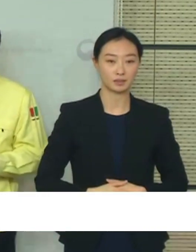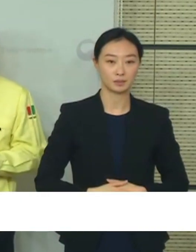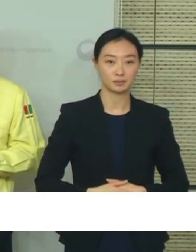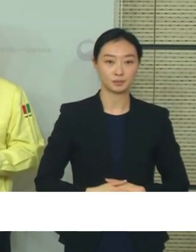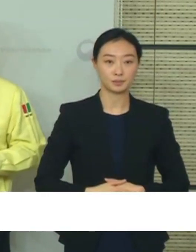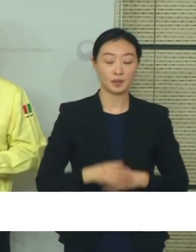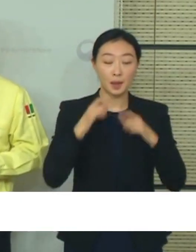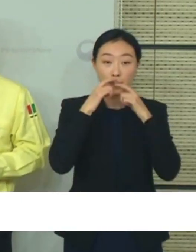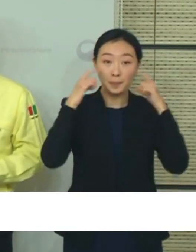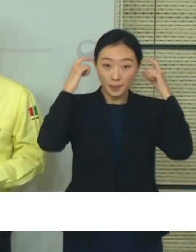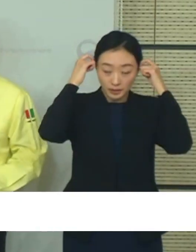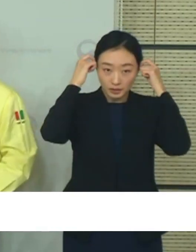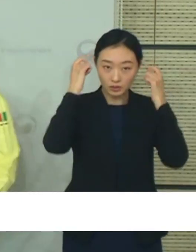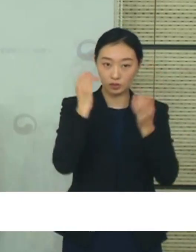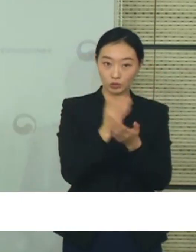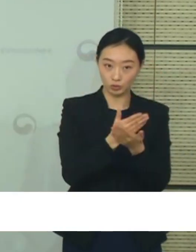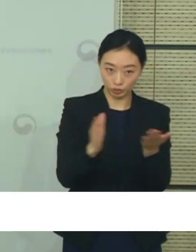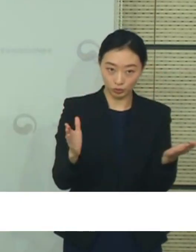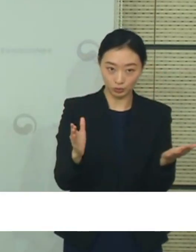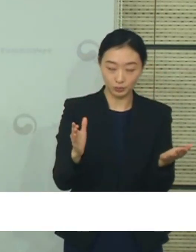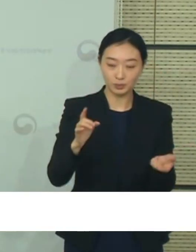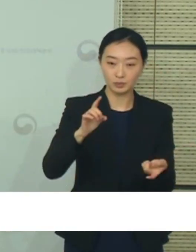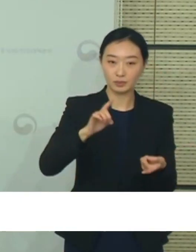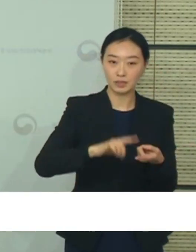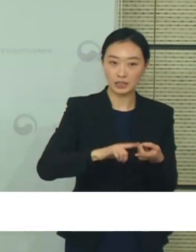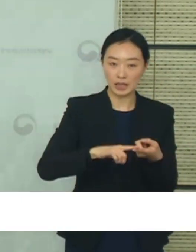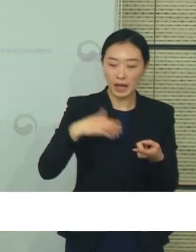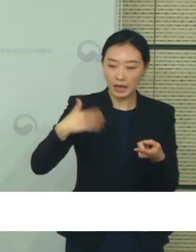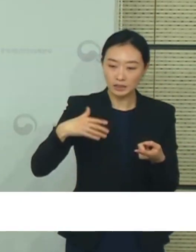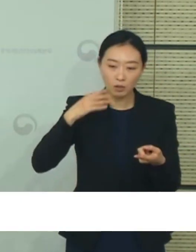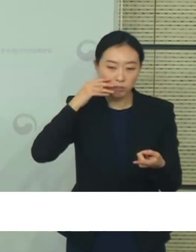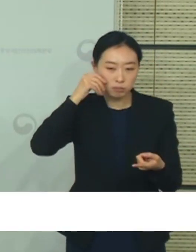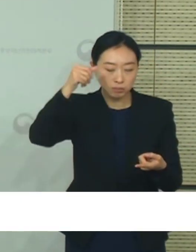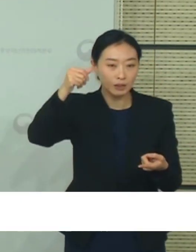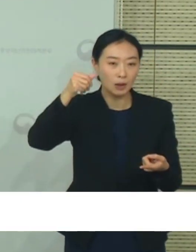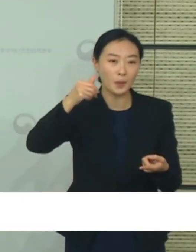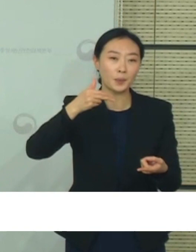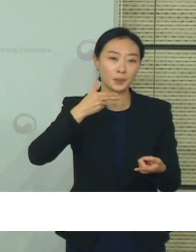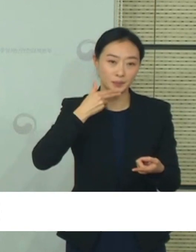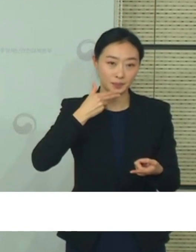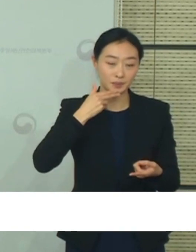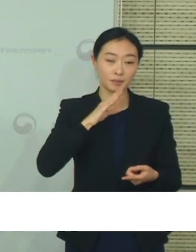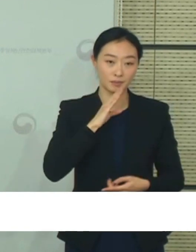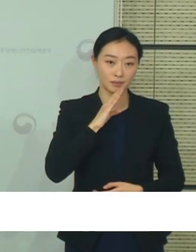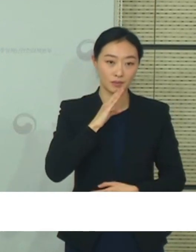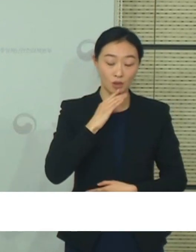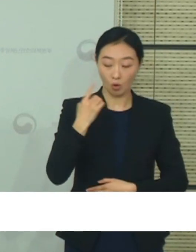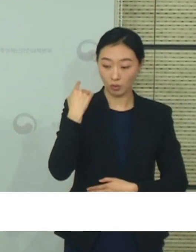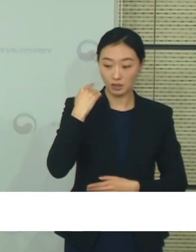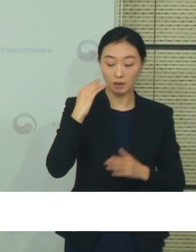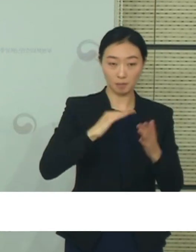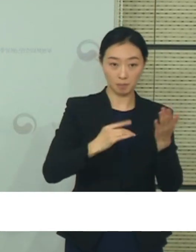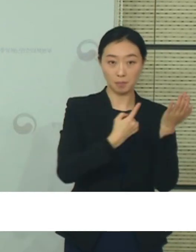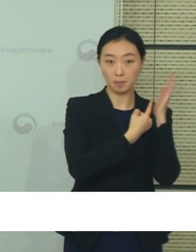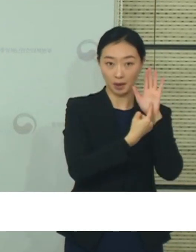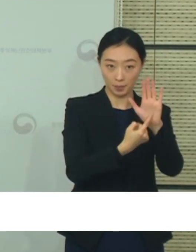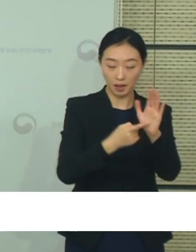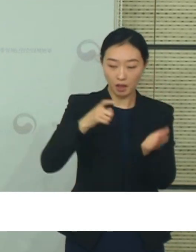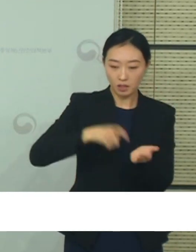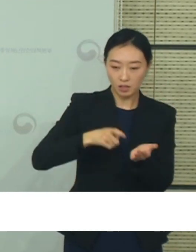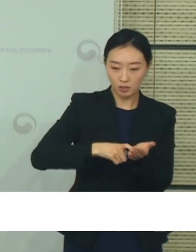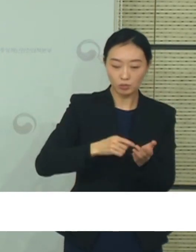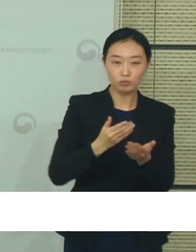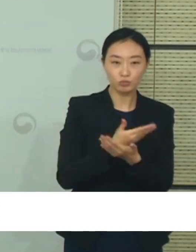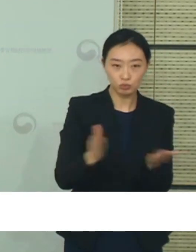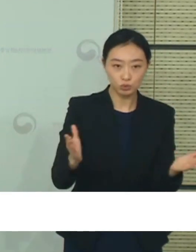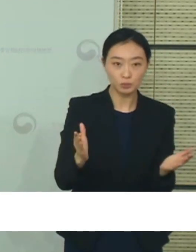예, 마스크 공급이 아직은 원활하지 않습니다만 저희가 어제 발표한 긴급수급 조정